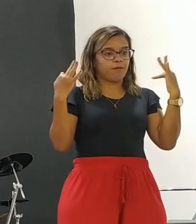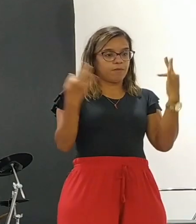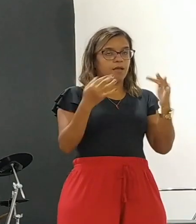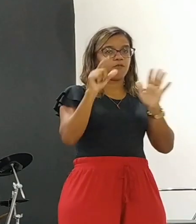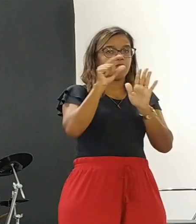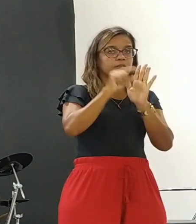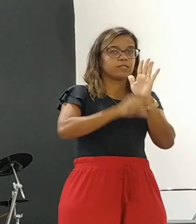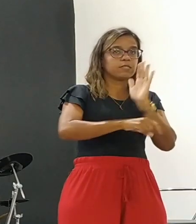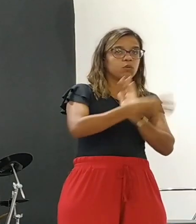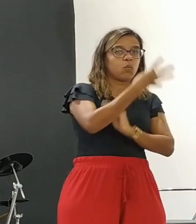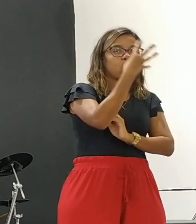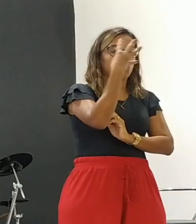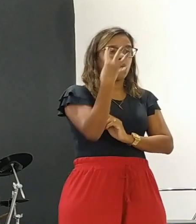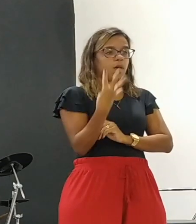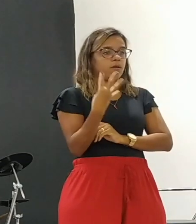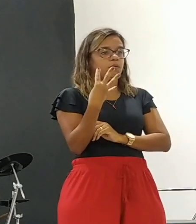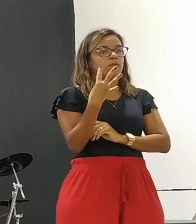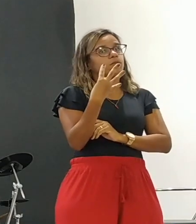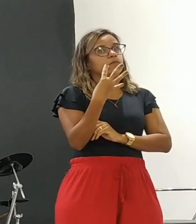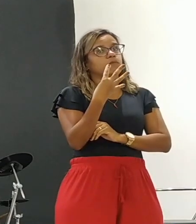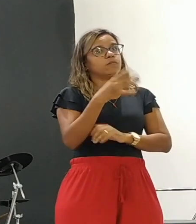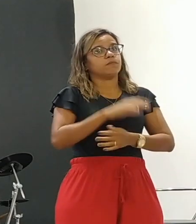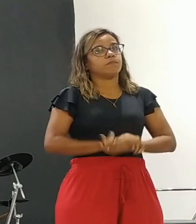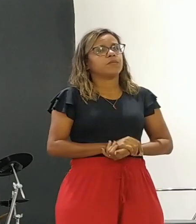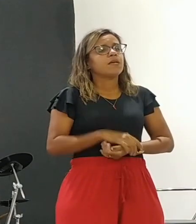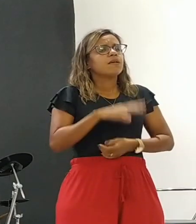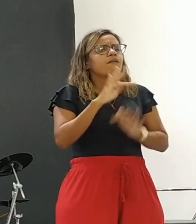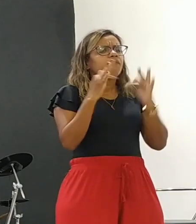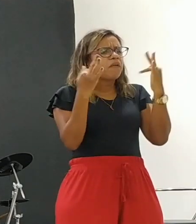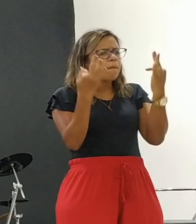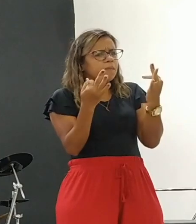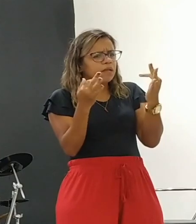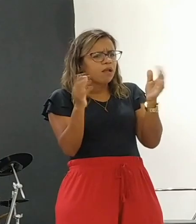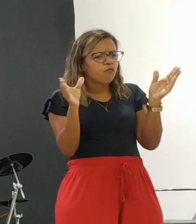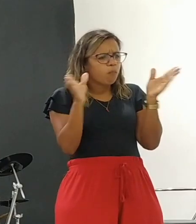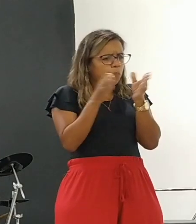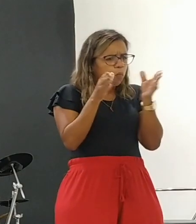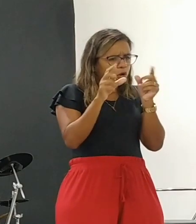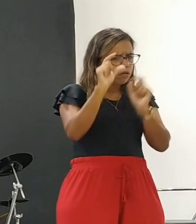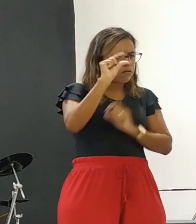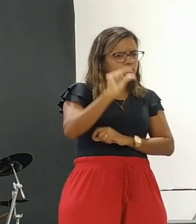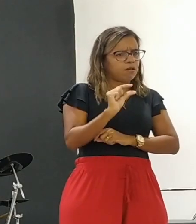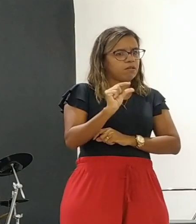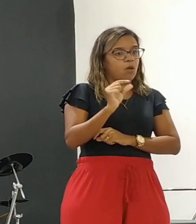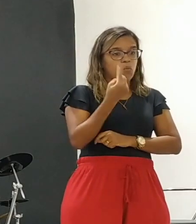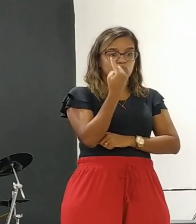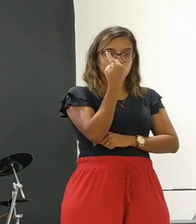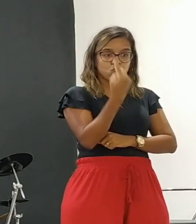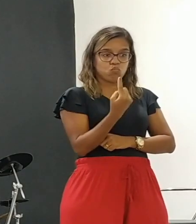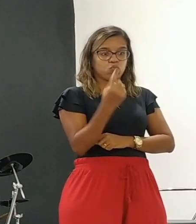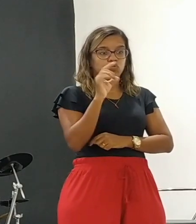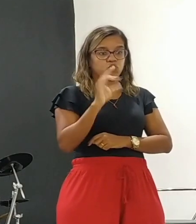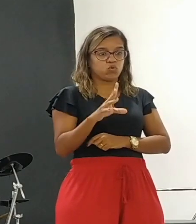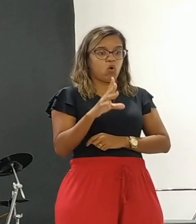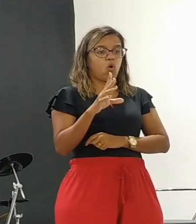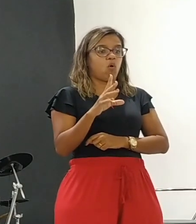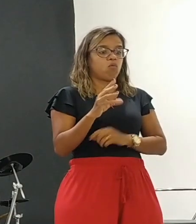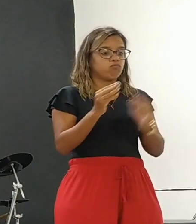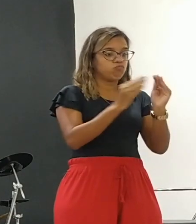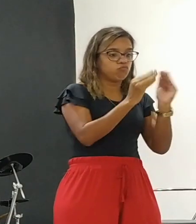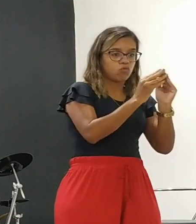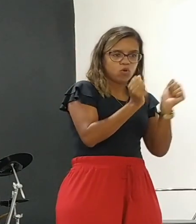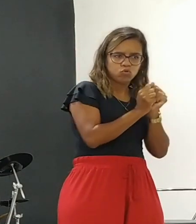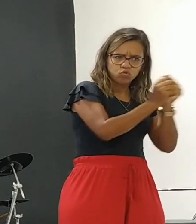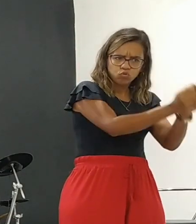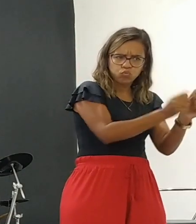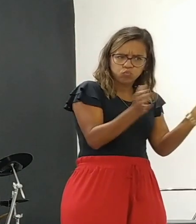no versículo 4, ele diz, mas se a família for pequena para o cordeiro, então tome um só como seu